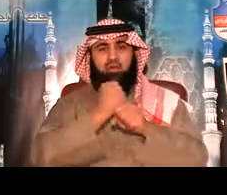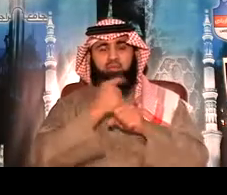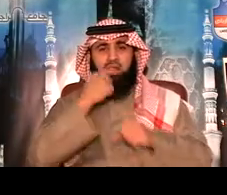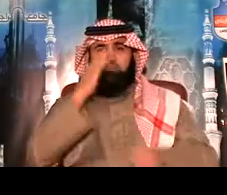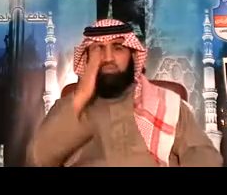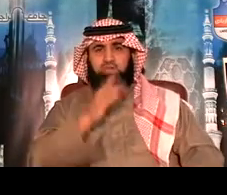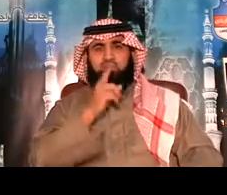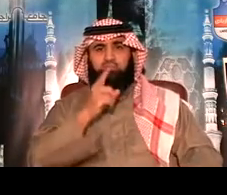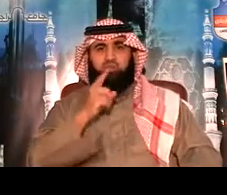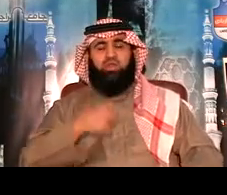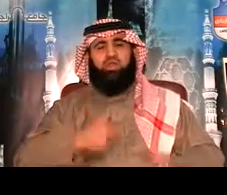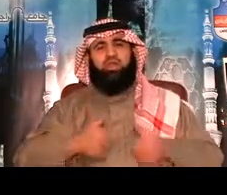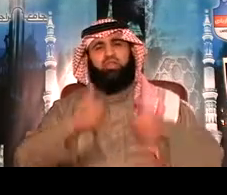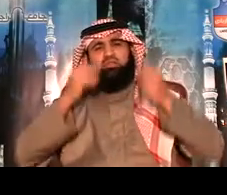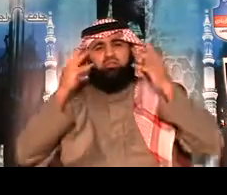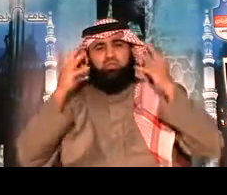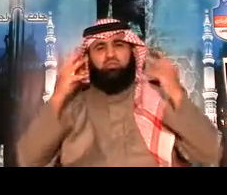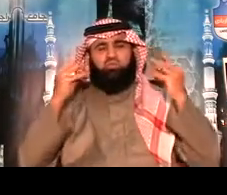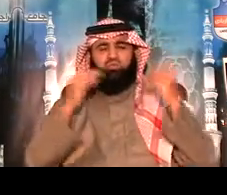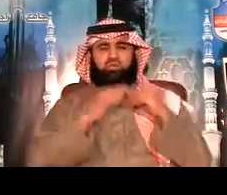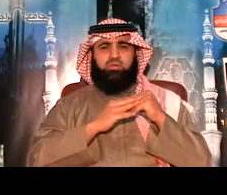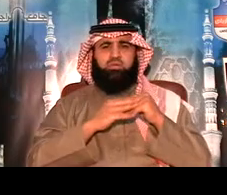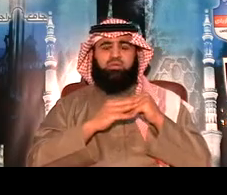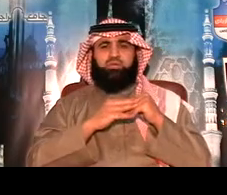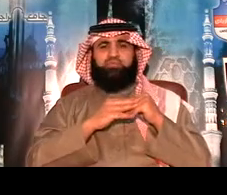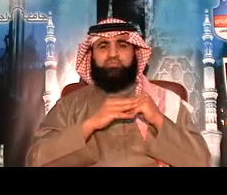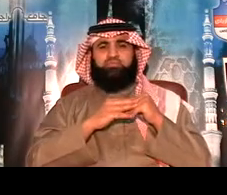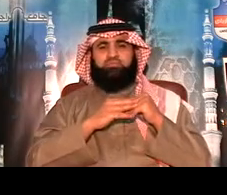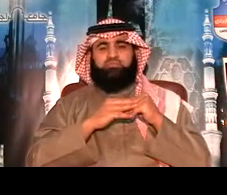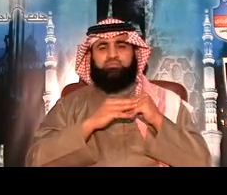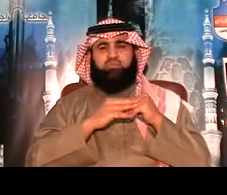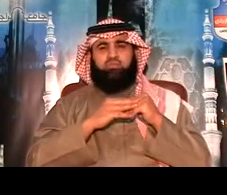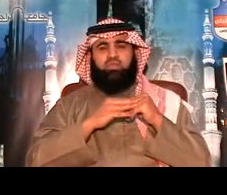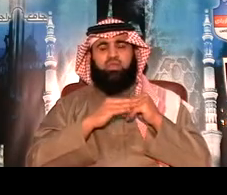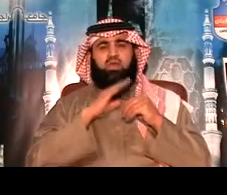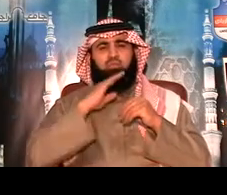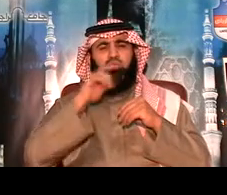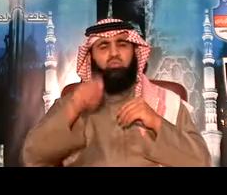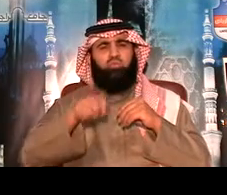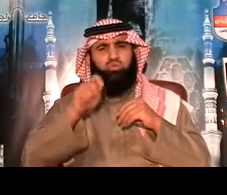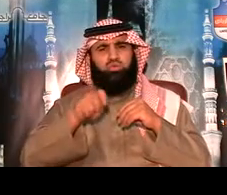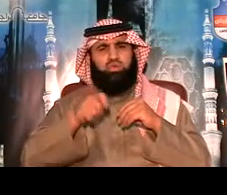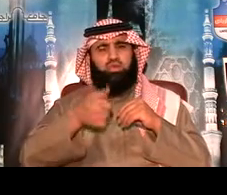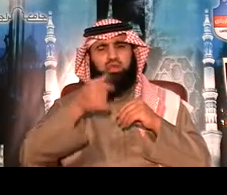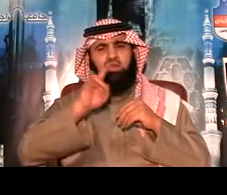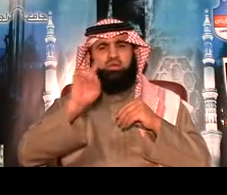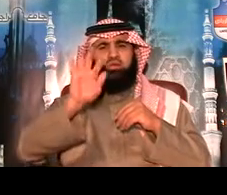نفعت صاحبها بإذن الله عز وجل. عن أبي موسى الأشعري رضي الله عنه قال: